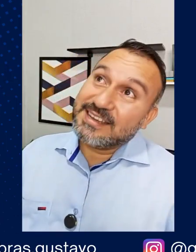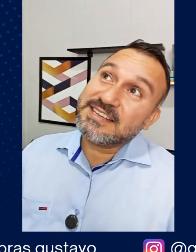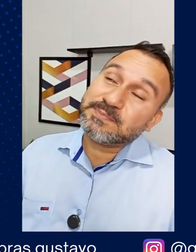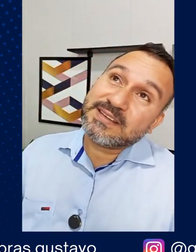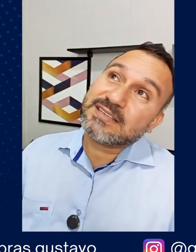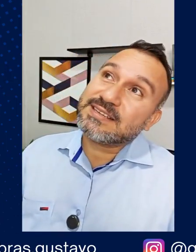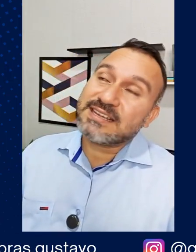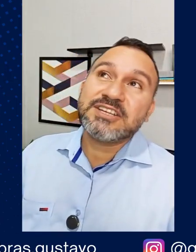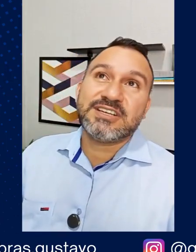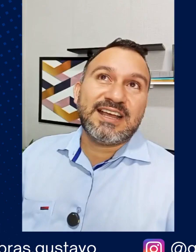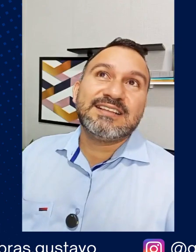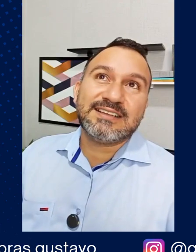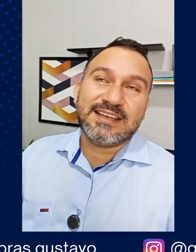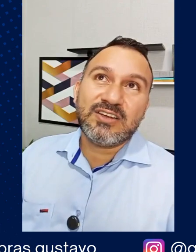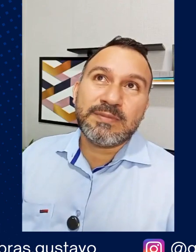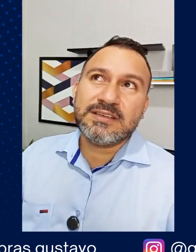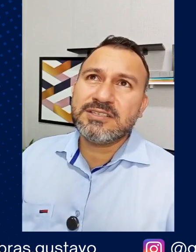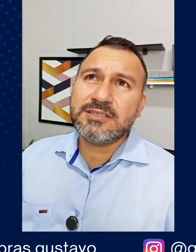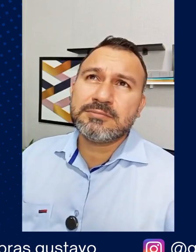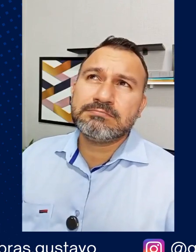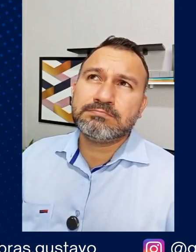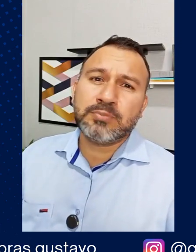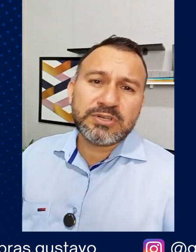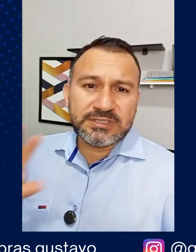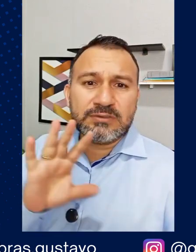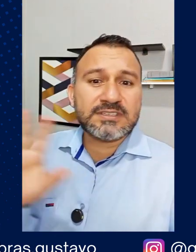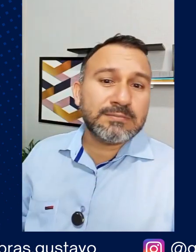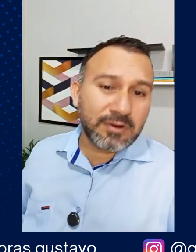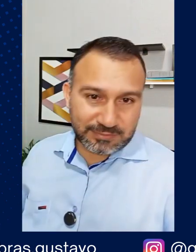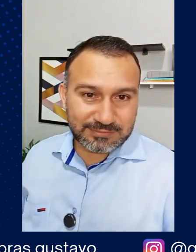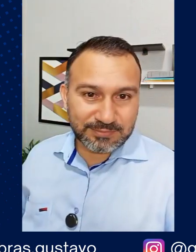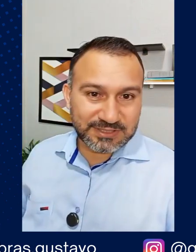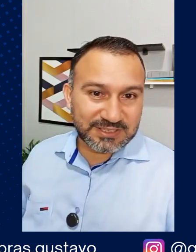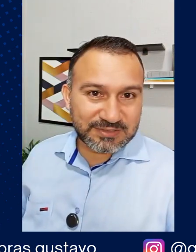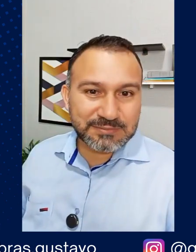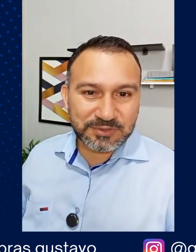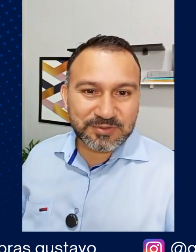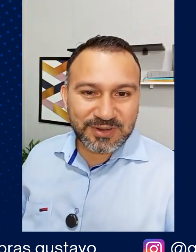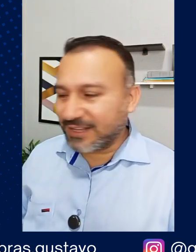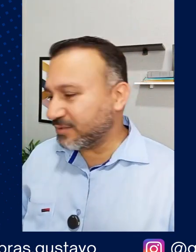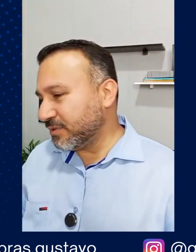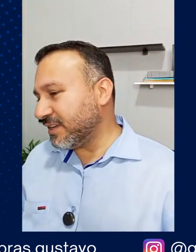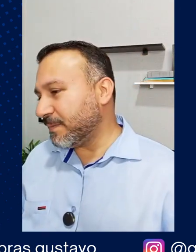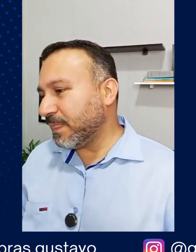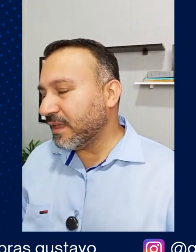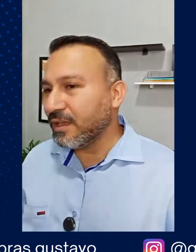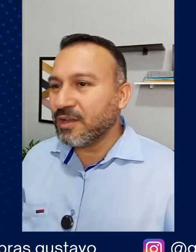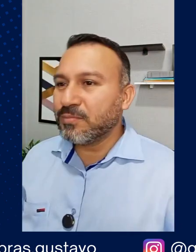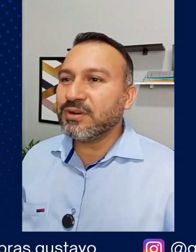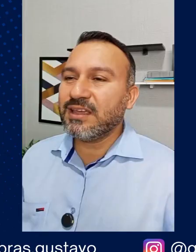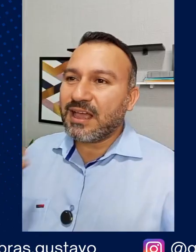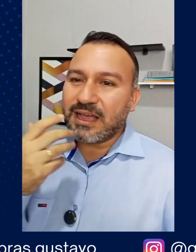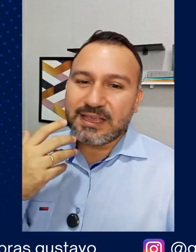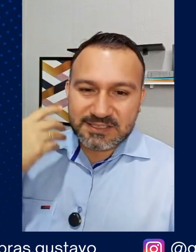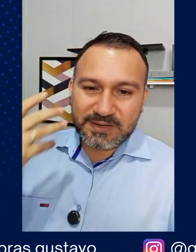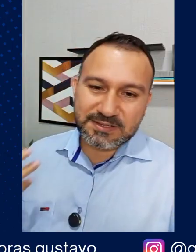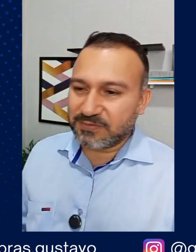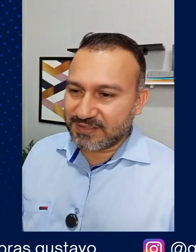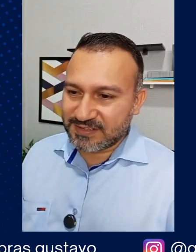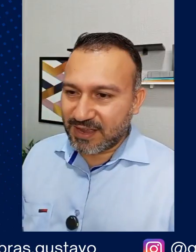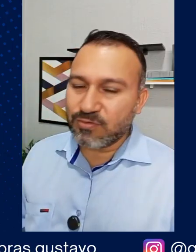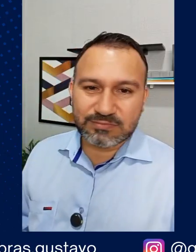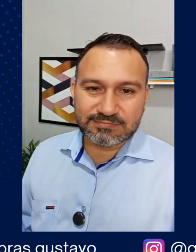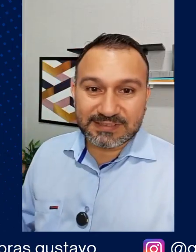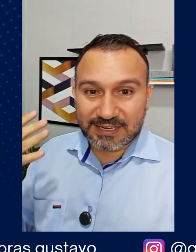Assim, expressão exagerada realmente pode não ser bom, pode não ser muito correto. Por quê? Porque a